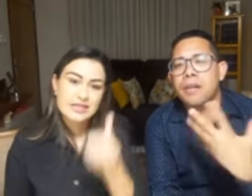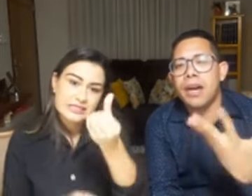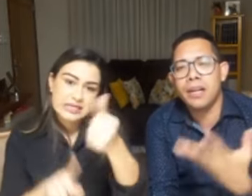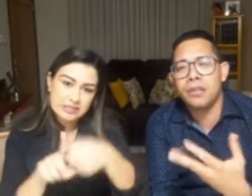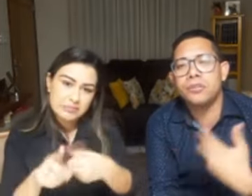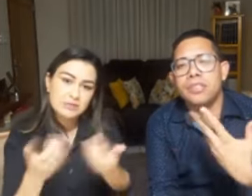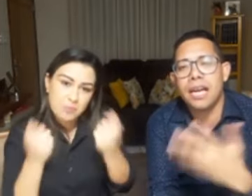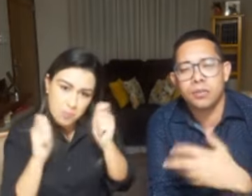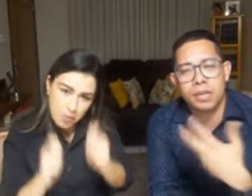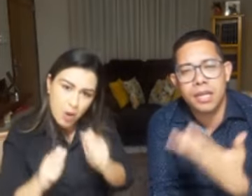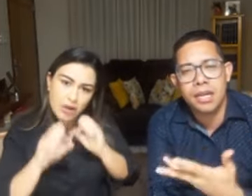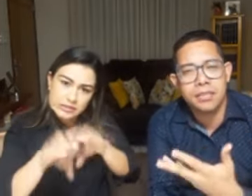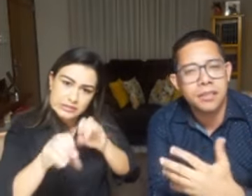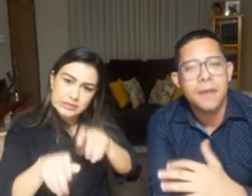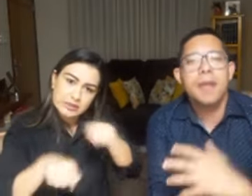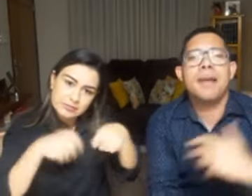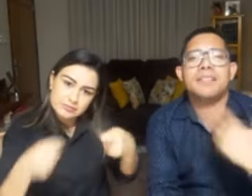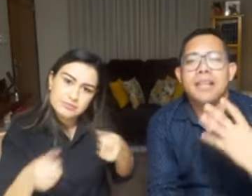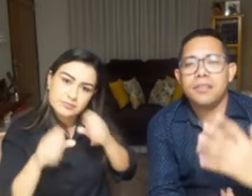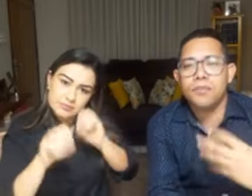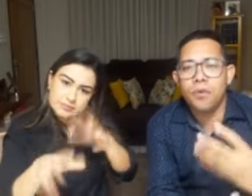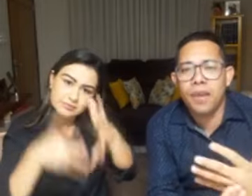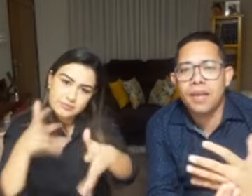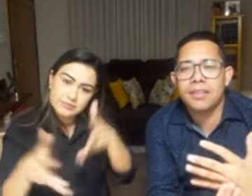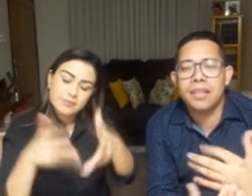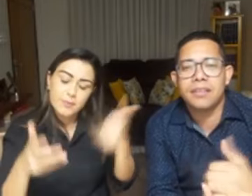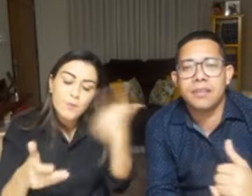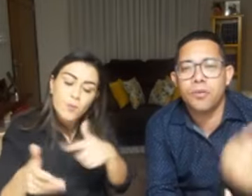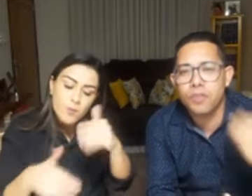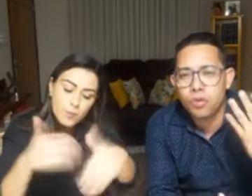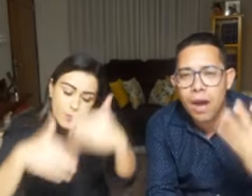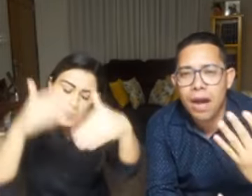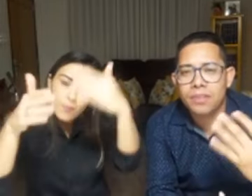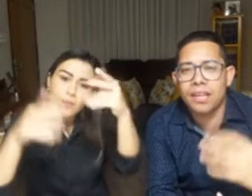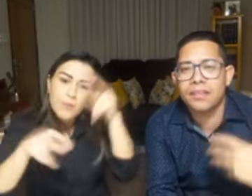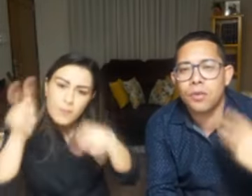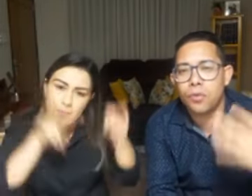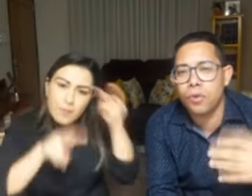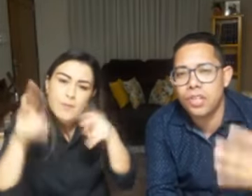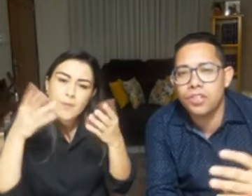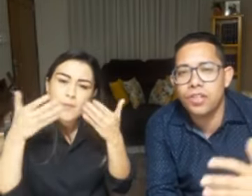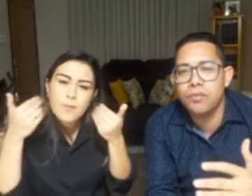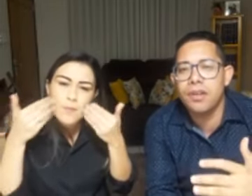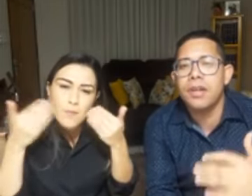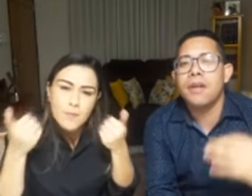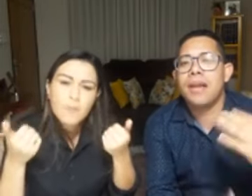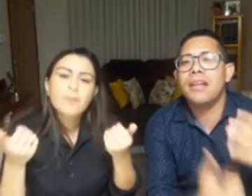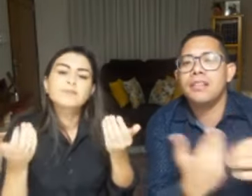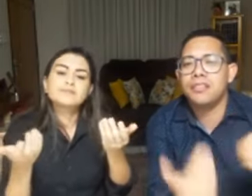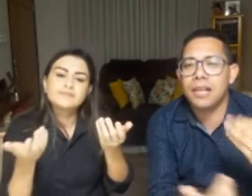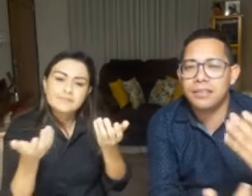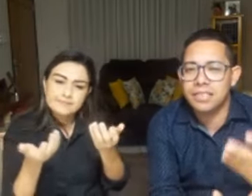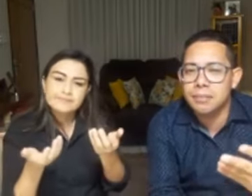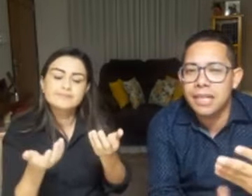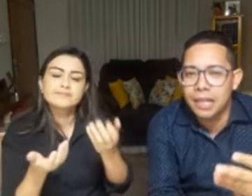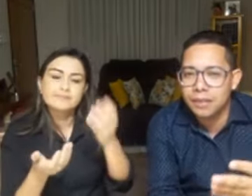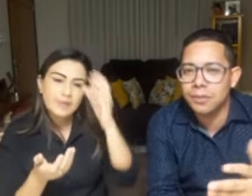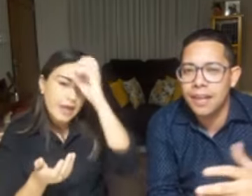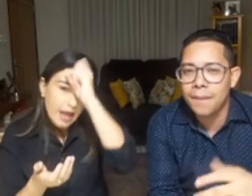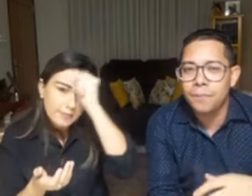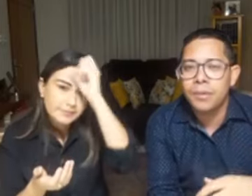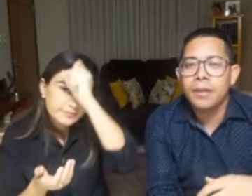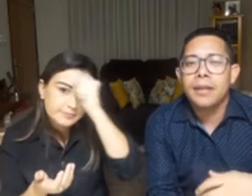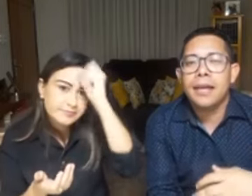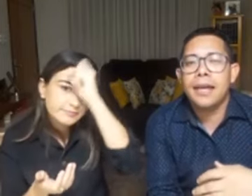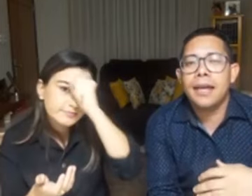estar trabalhando os sinais com a criança, para estar desenvolvendo essa questão visual, essa questão cognitiva, para ir assimilando,